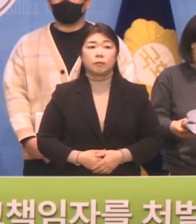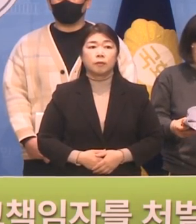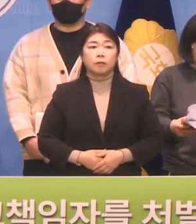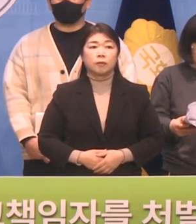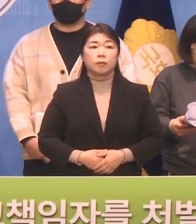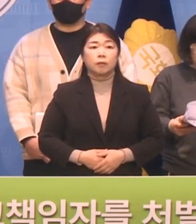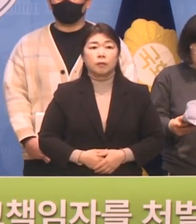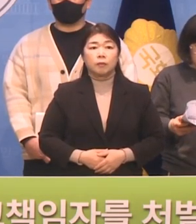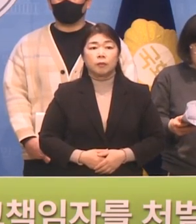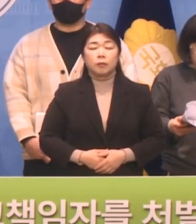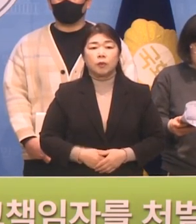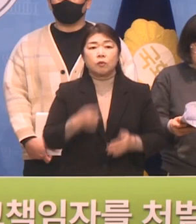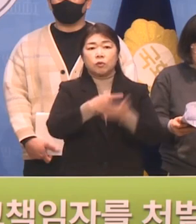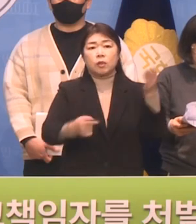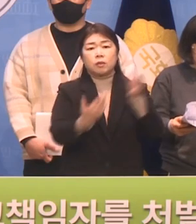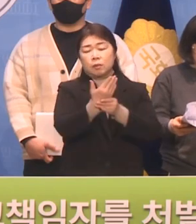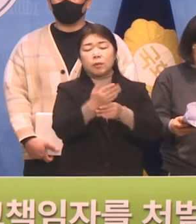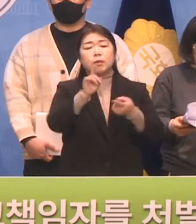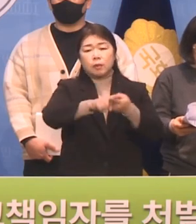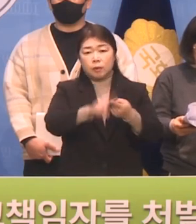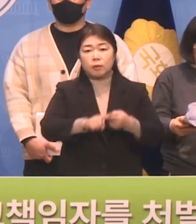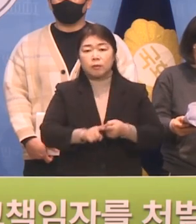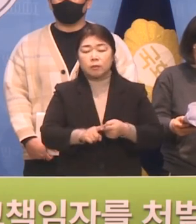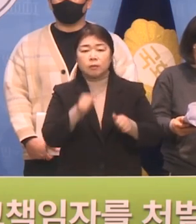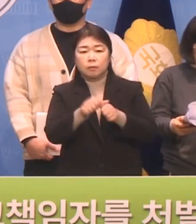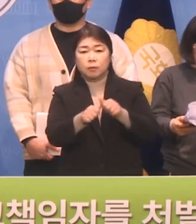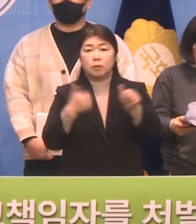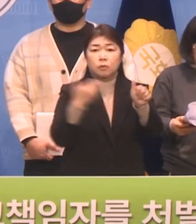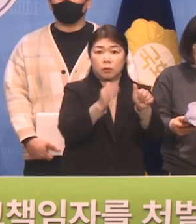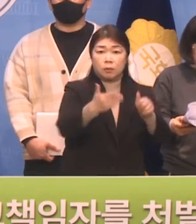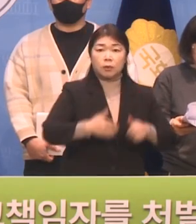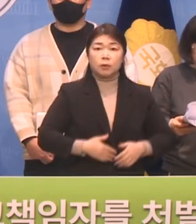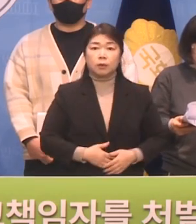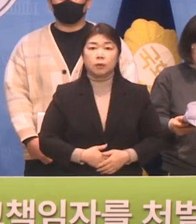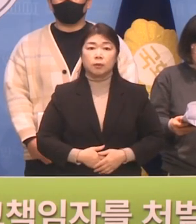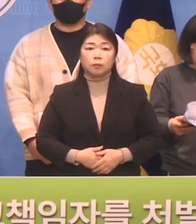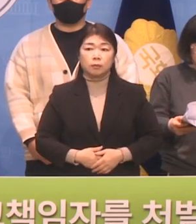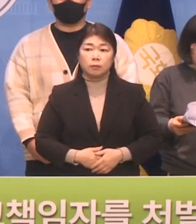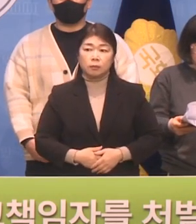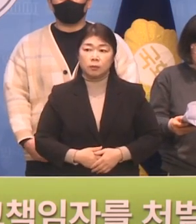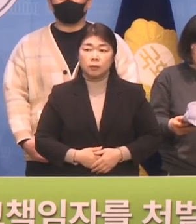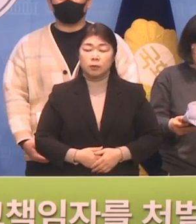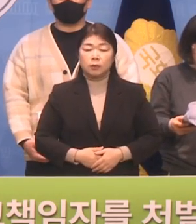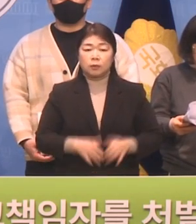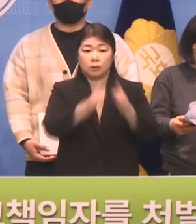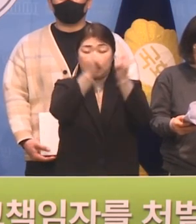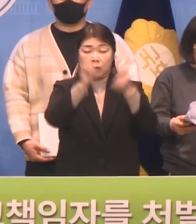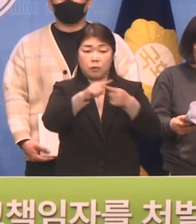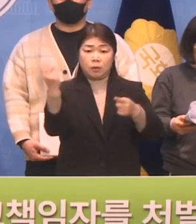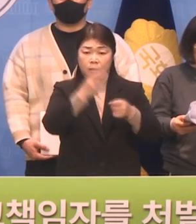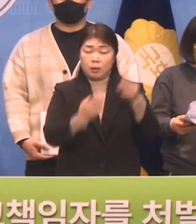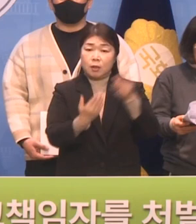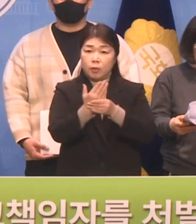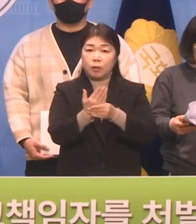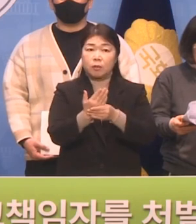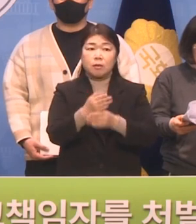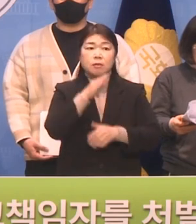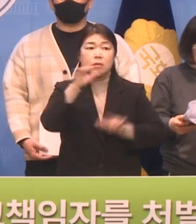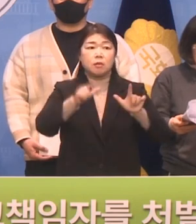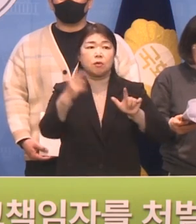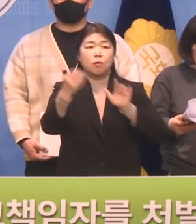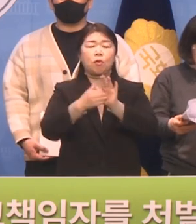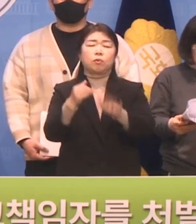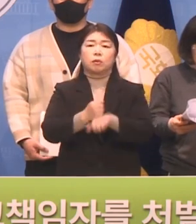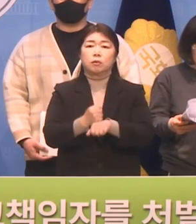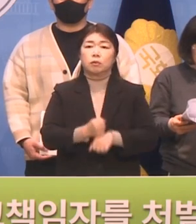적용해 중대시민재해에 관한 경종을 울려야 한다. 반복되는 사회적 참사 앞에서 진실을 거부하고